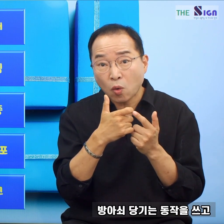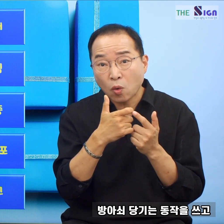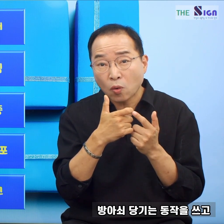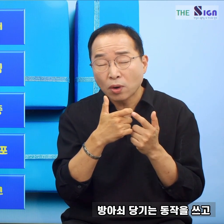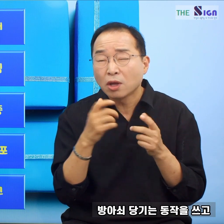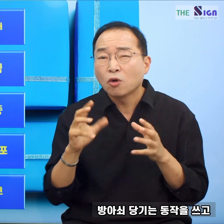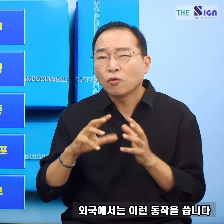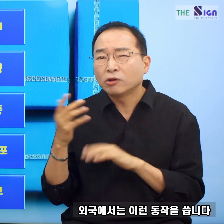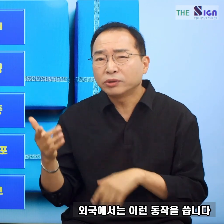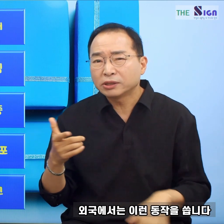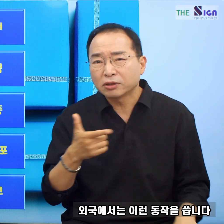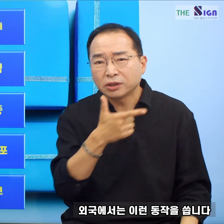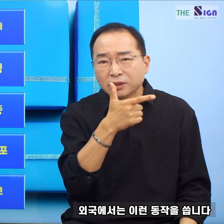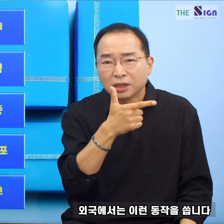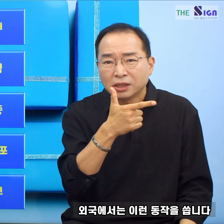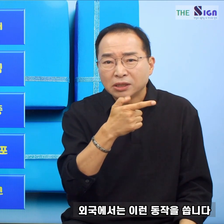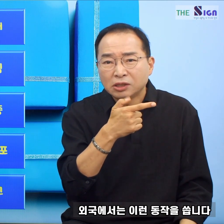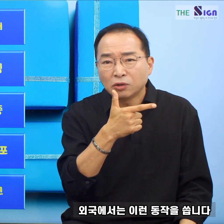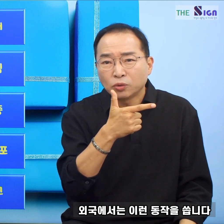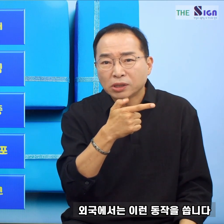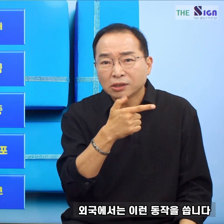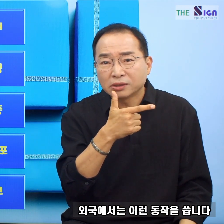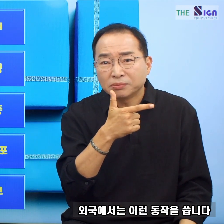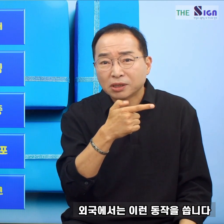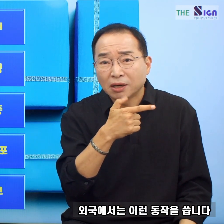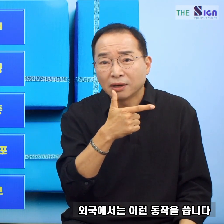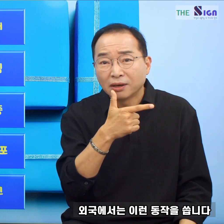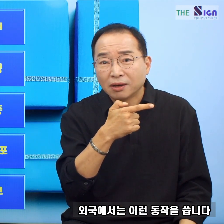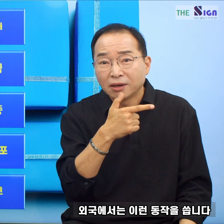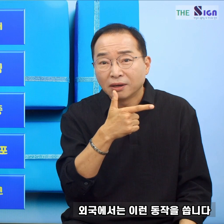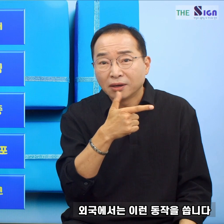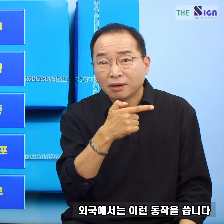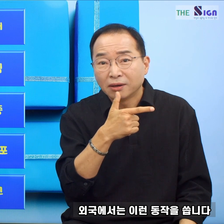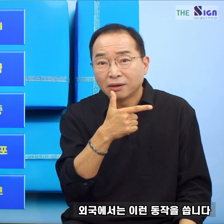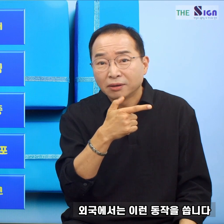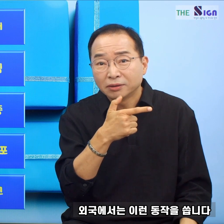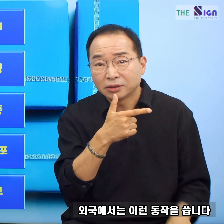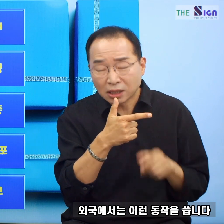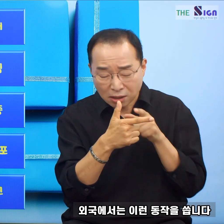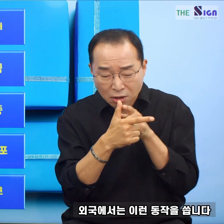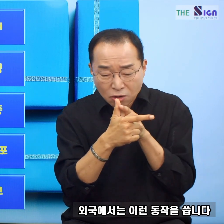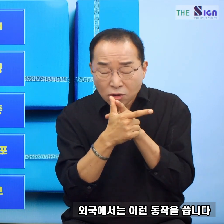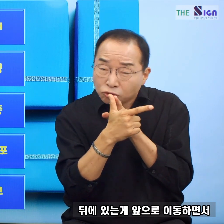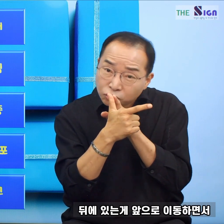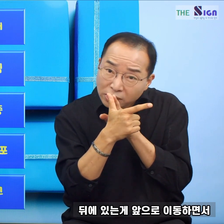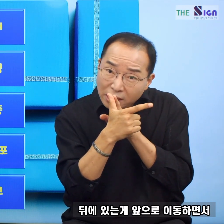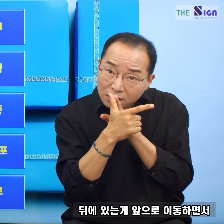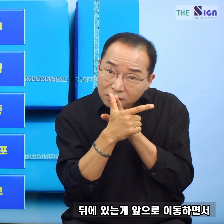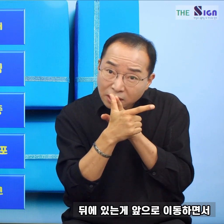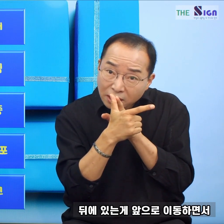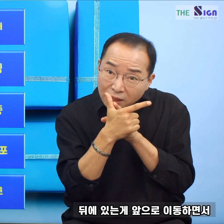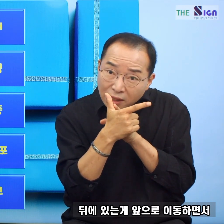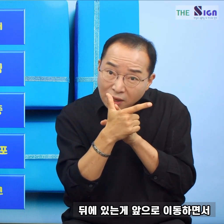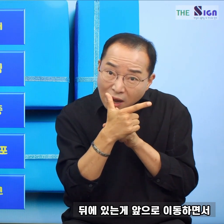쓰고, 외국에서는 이런 동작을 씁니다. 자, 뒤에 있는 게